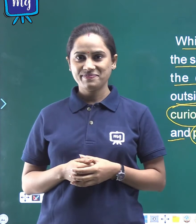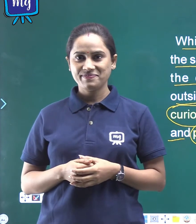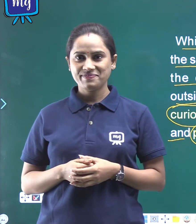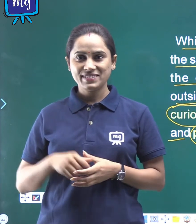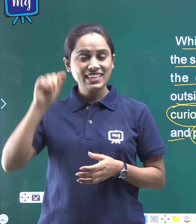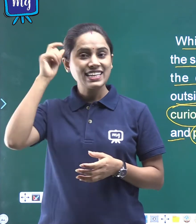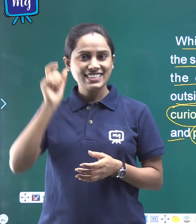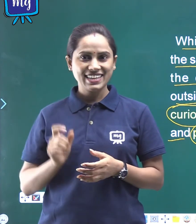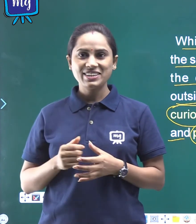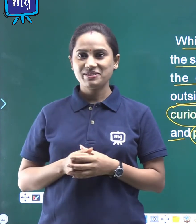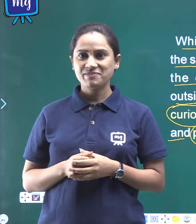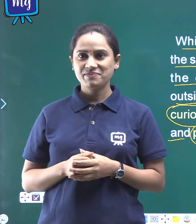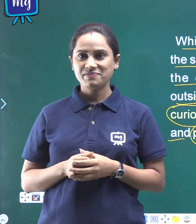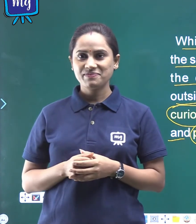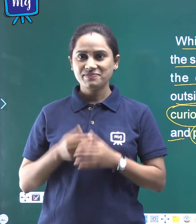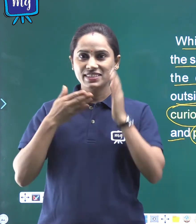सिंगर,